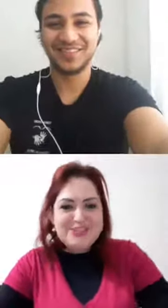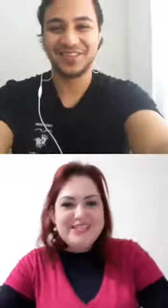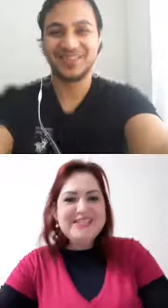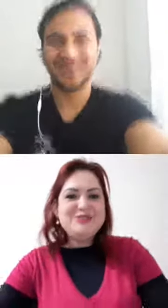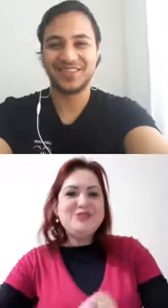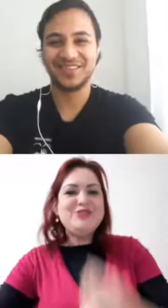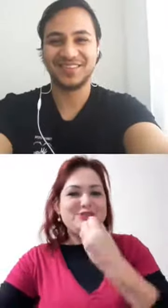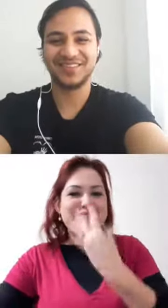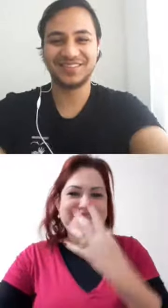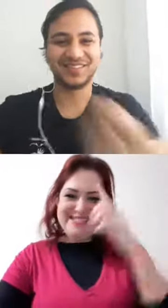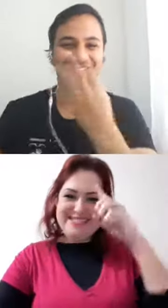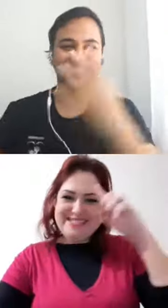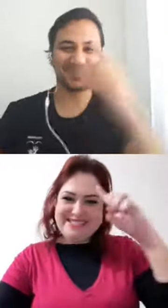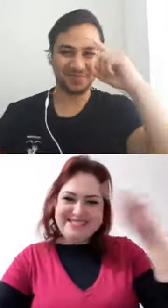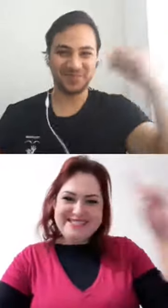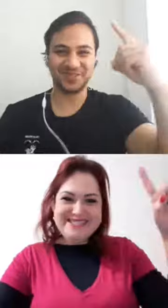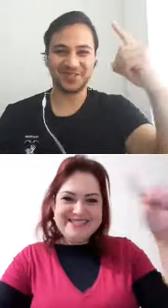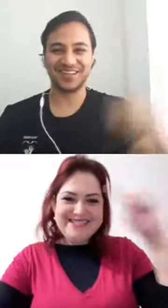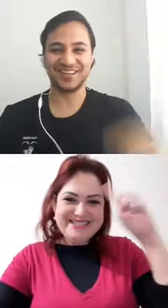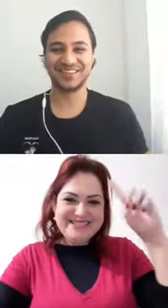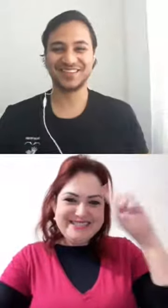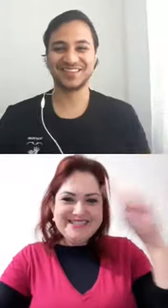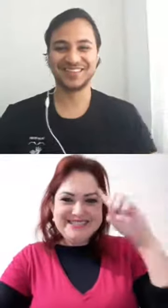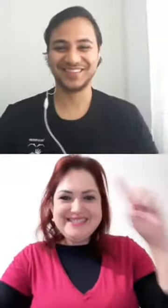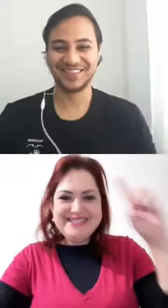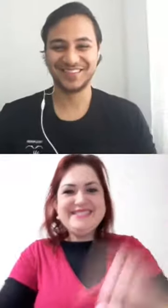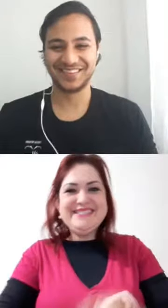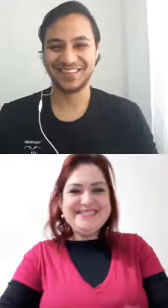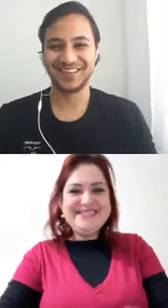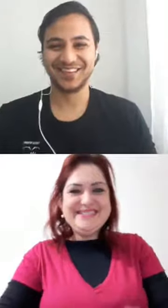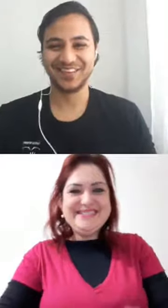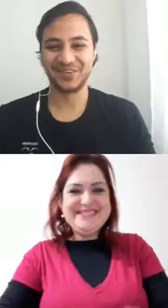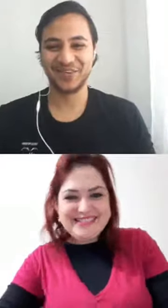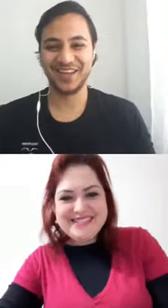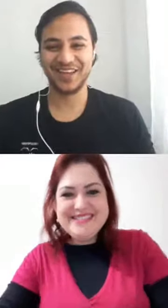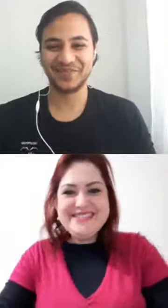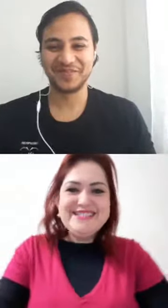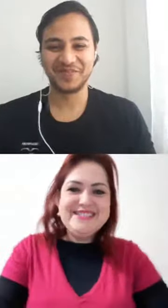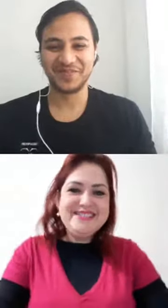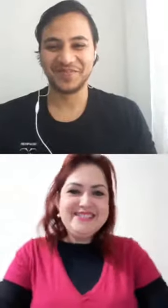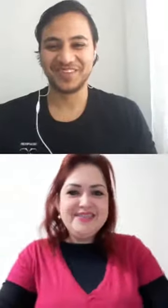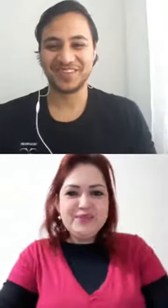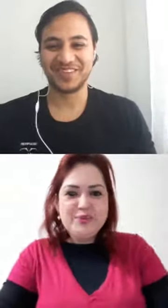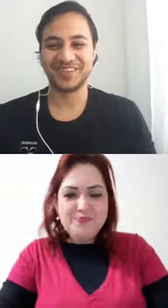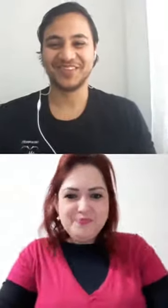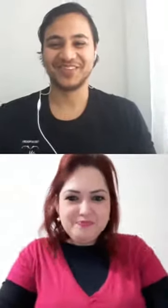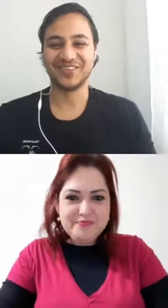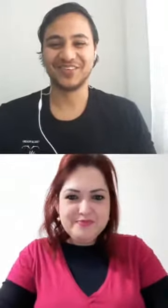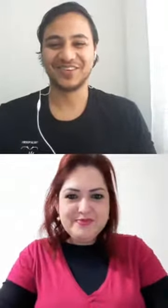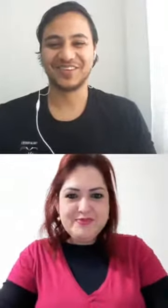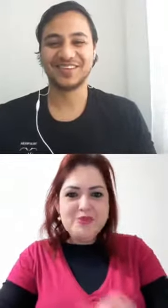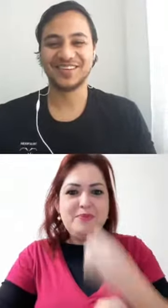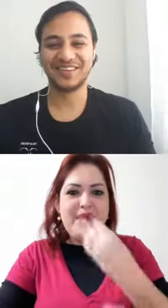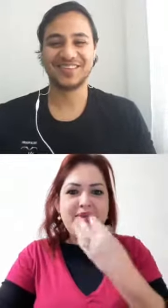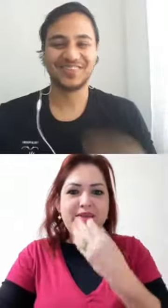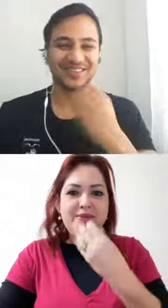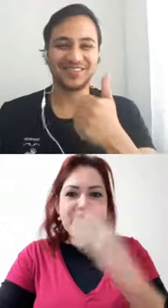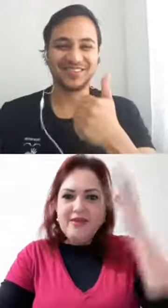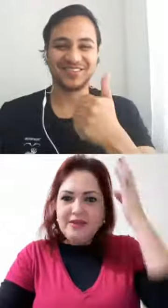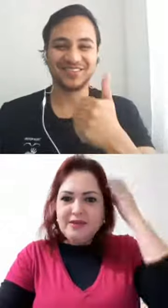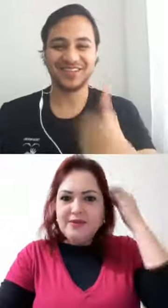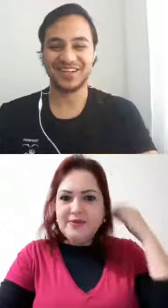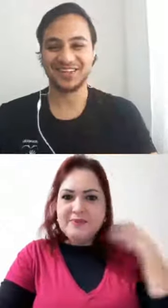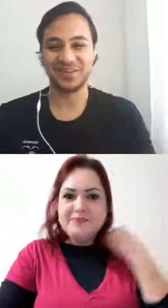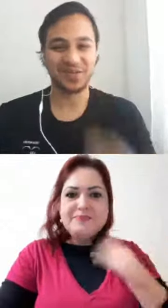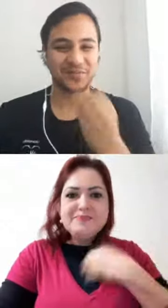Bom dia a todos. Bom dia. Tudo bem? Então, Tudo bem?